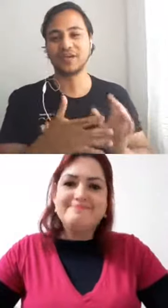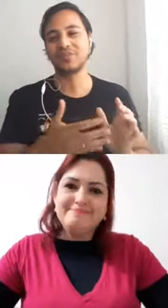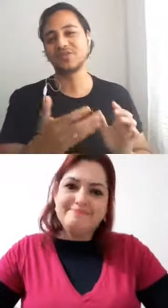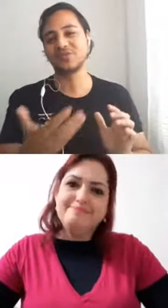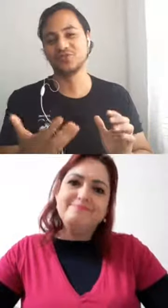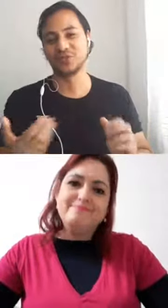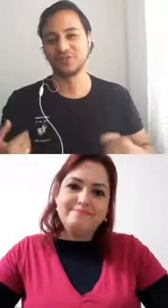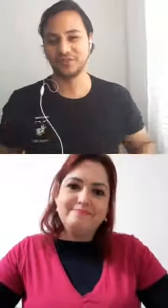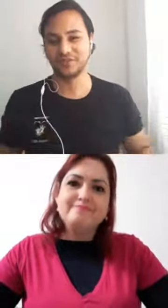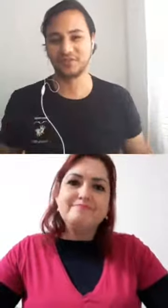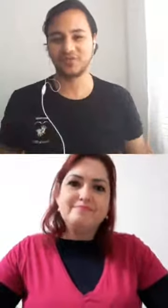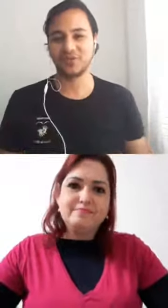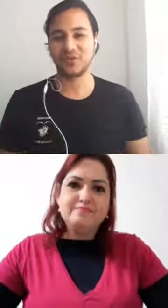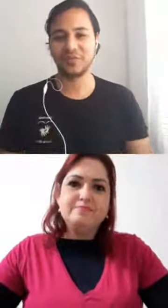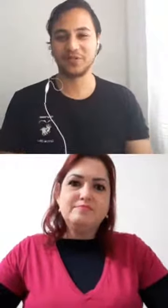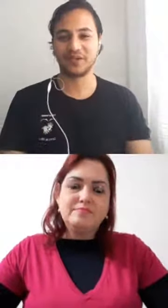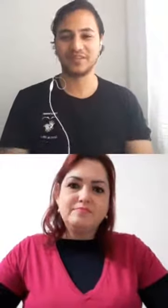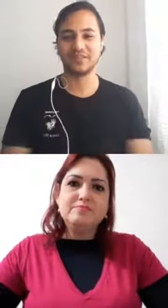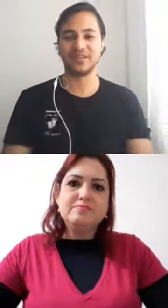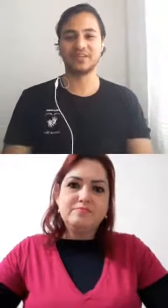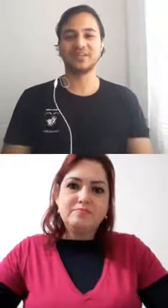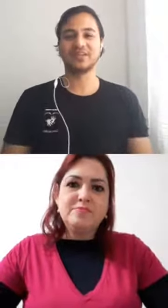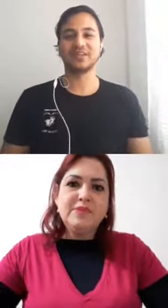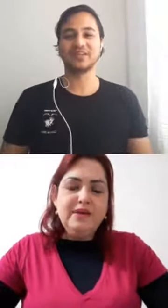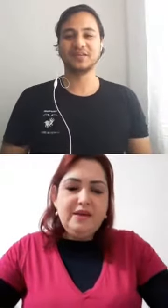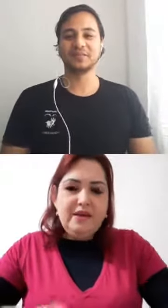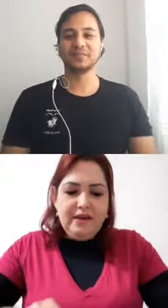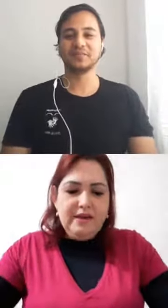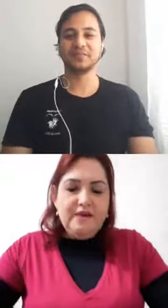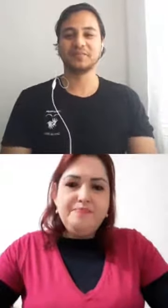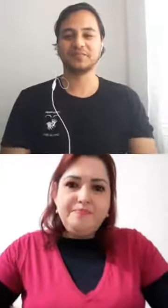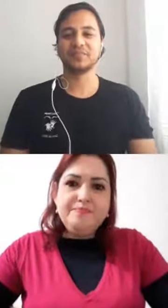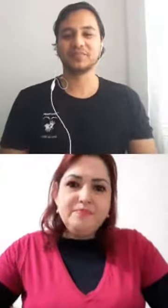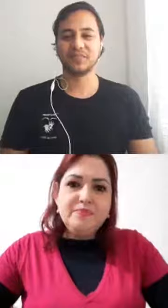sabe Libras e um surdo. Qual a importância?